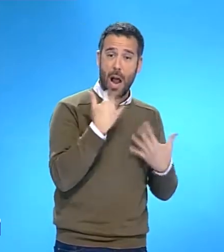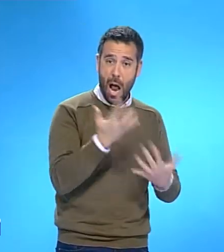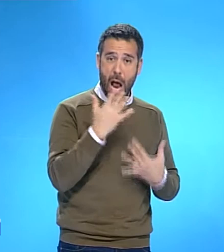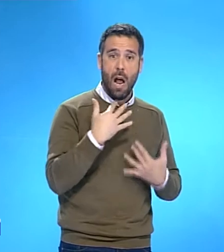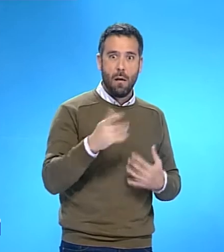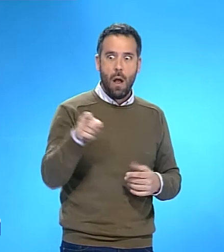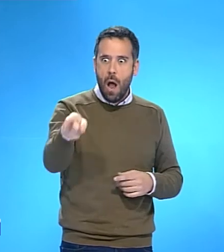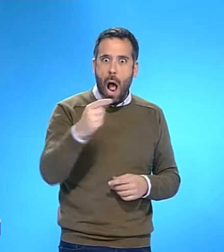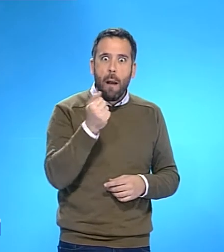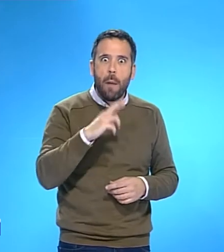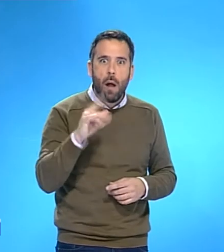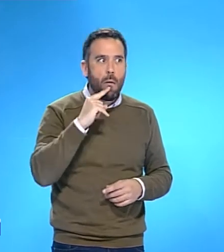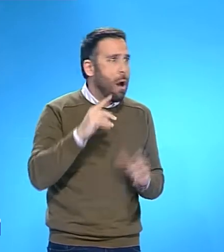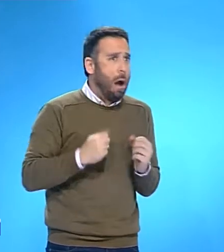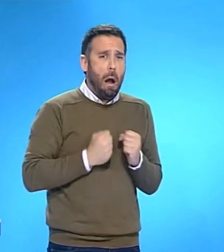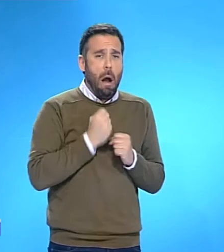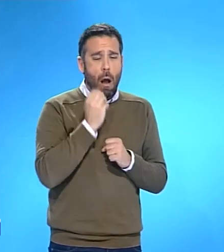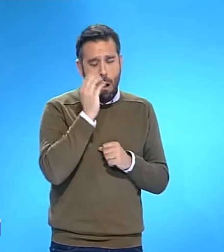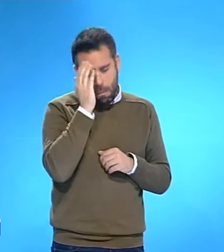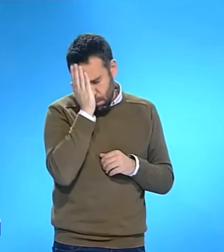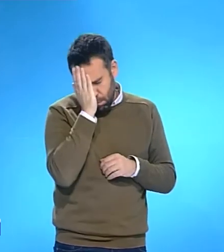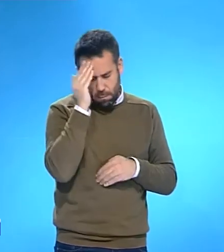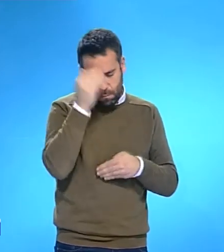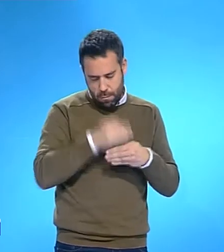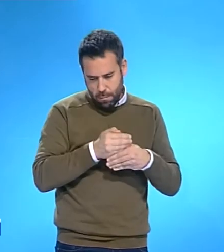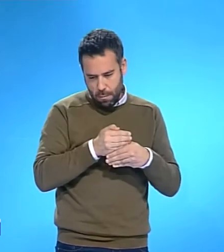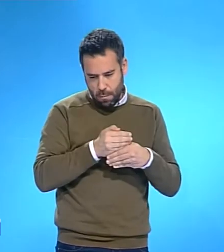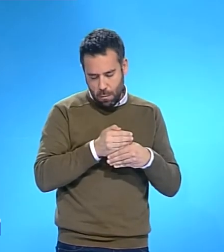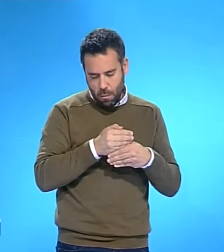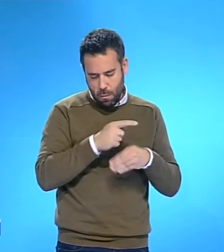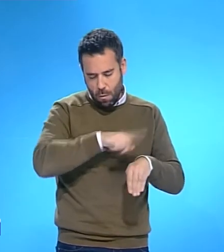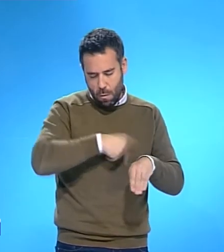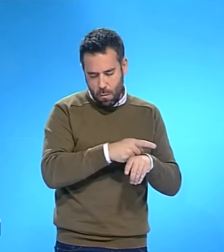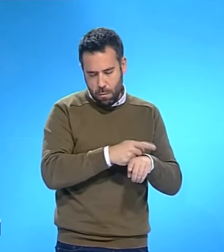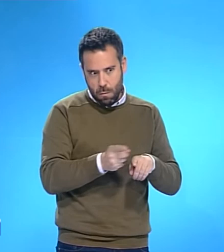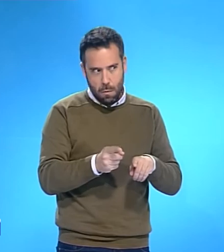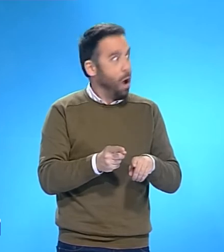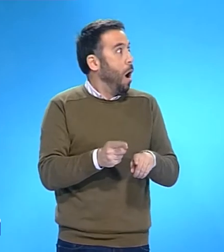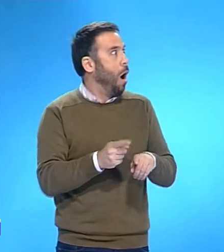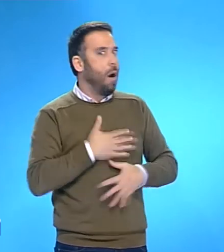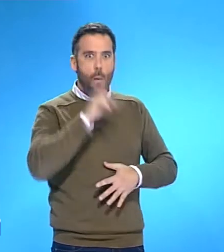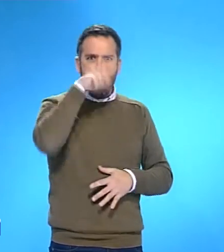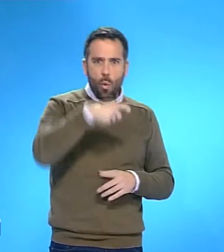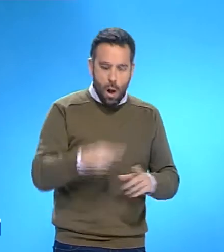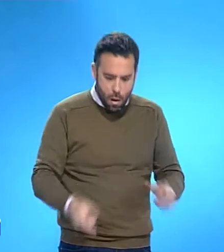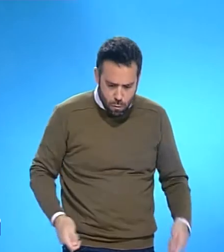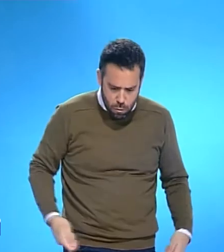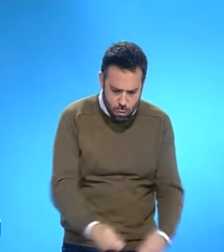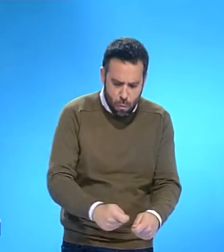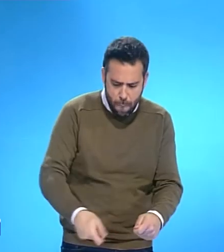Y la bruja se fue riendo. Mientras Álvaro se quedó dormido y al rato le despertó un ruido. Era la bruja que estaba haciendo fuego con